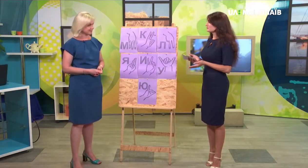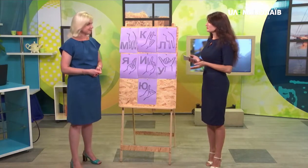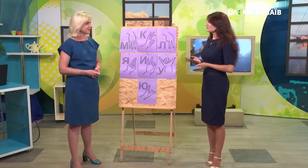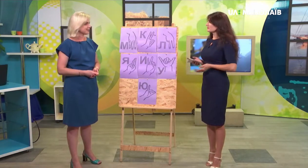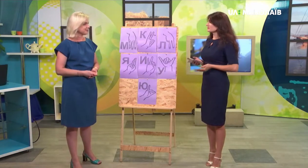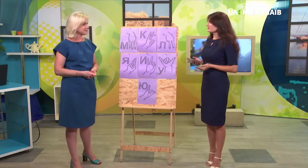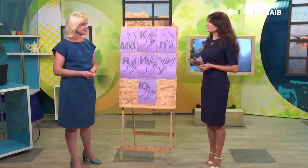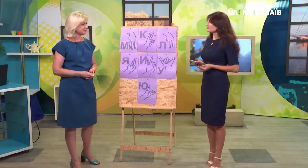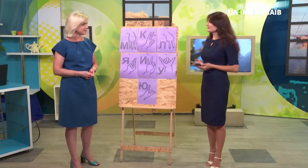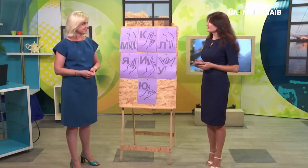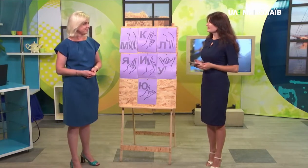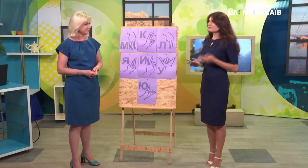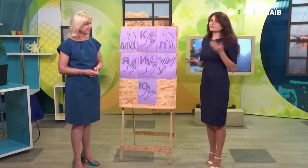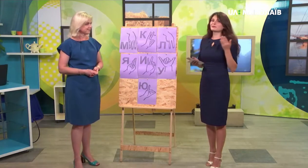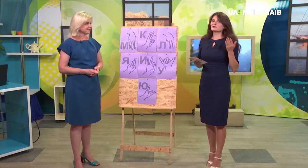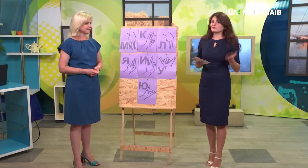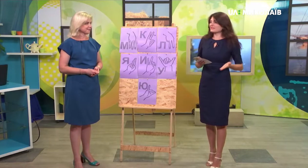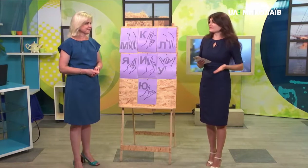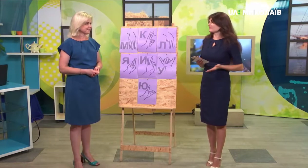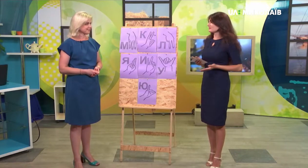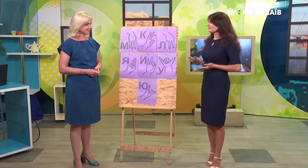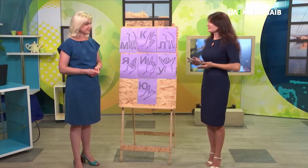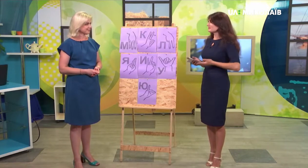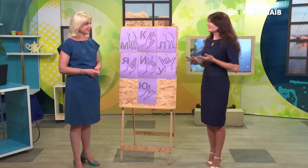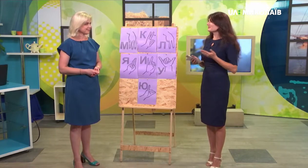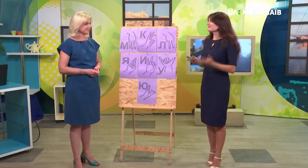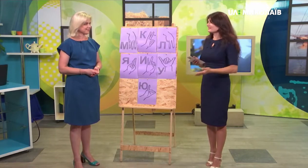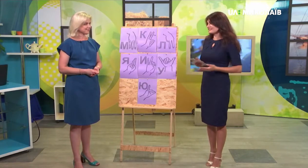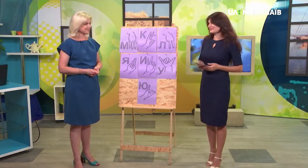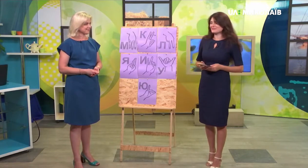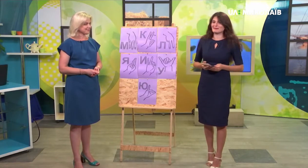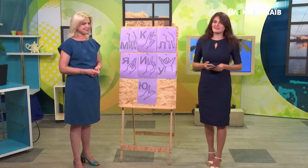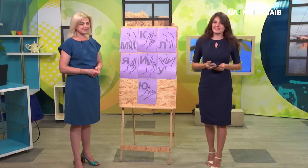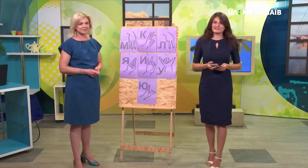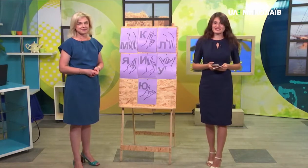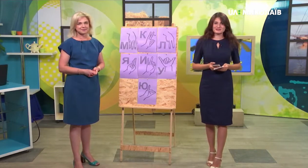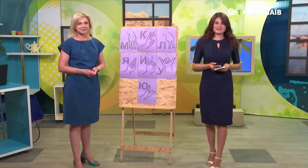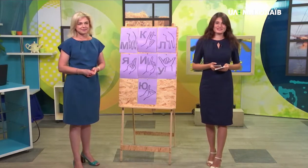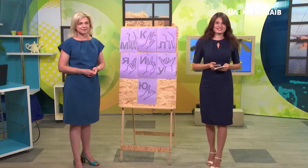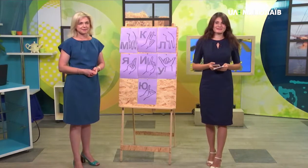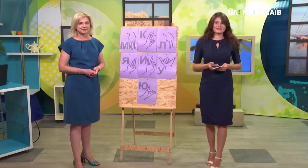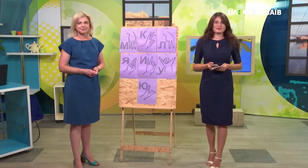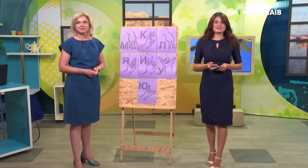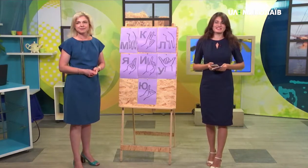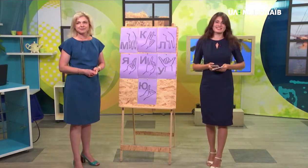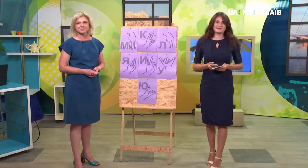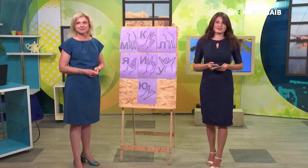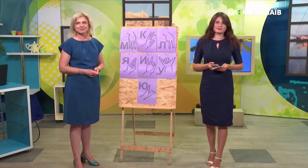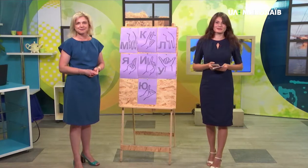що потрібно розуміти всіх, потрібно бути на одній хвилі з усіма. І в нашій студії вже є мої помічники, які будуть разом